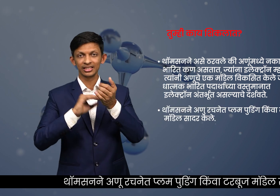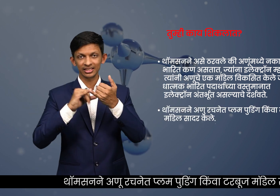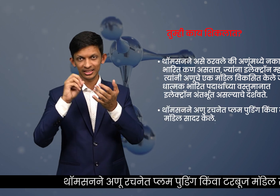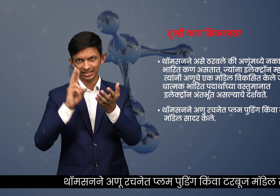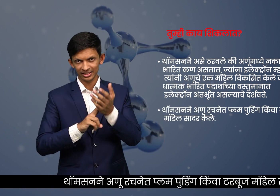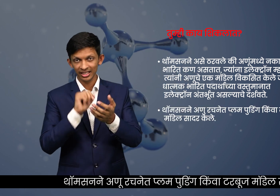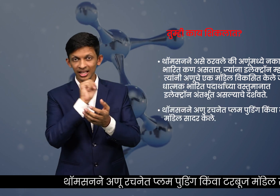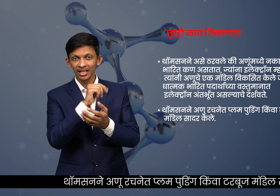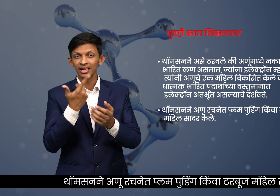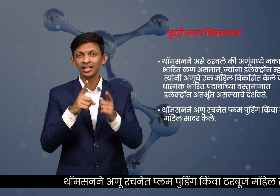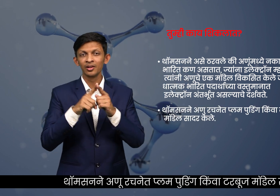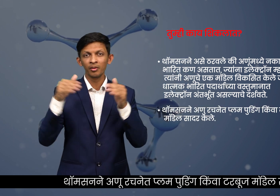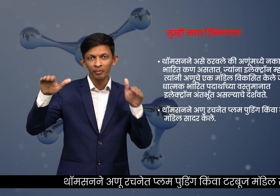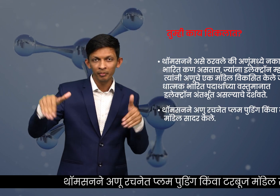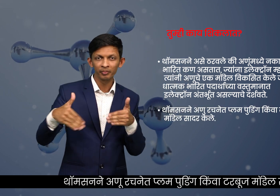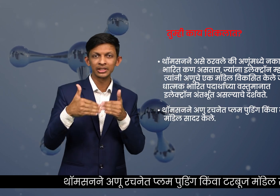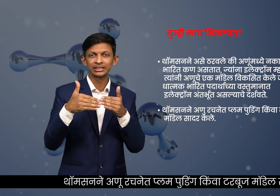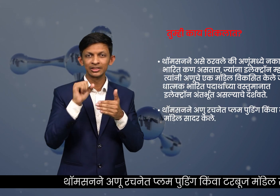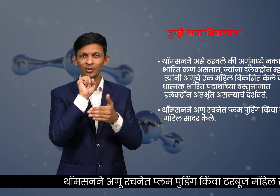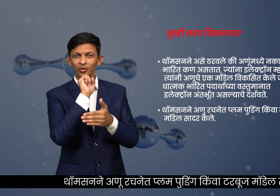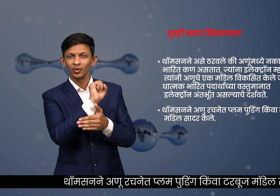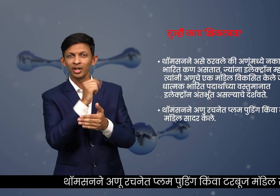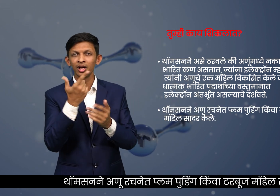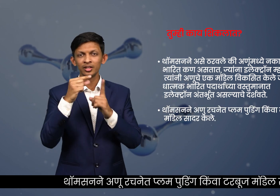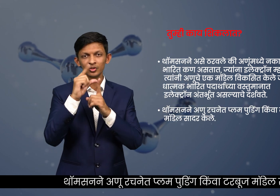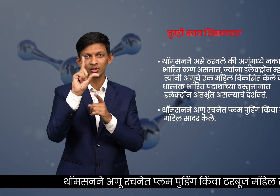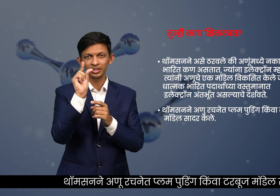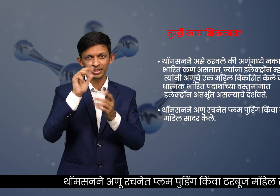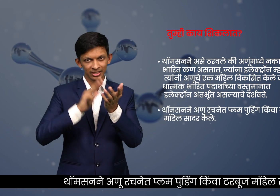थॉमसनने अणुरचनेत प्लम पुडिंग किंवा टरबूज मॉडेल सादर केले.